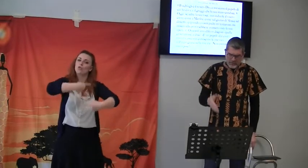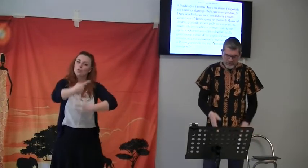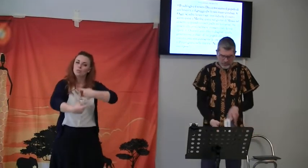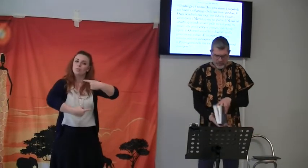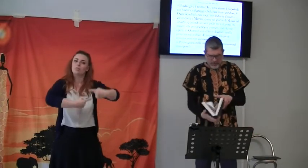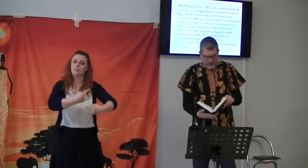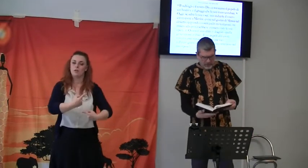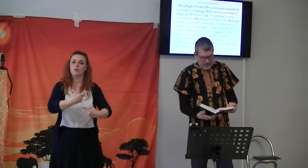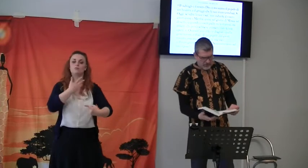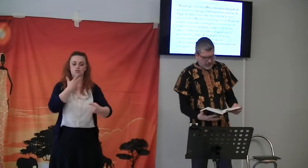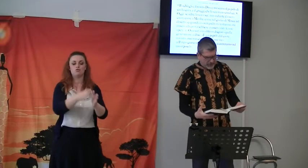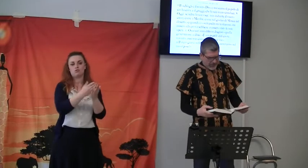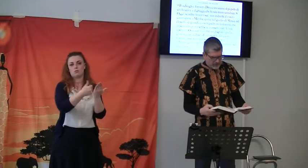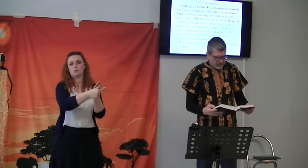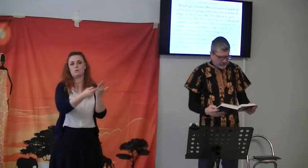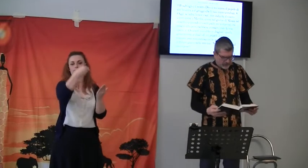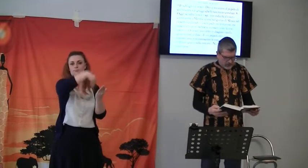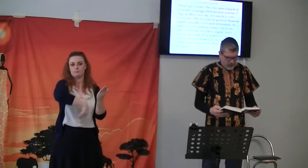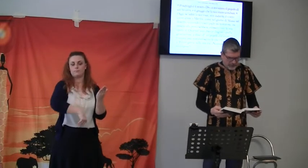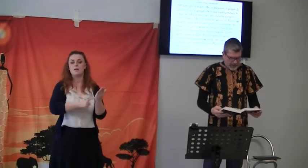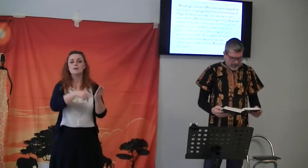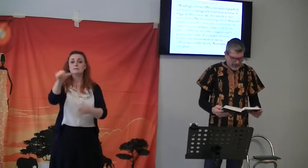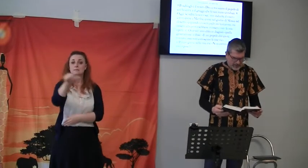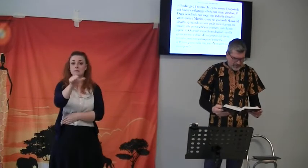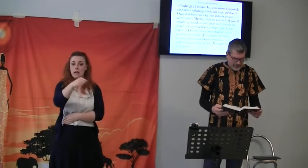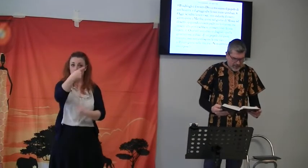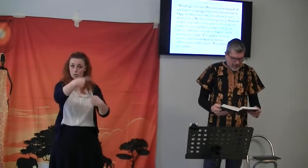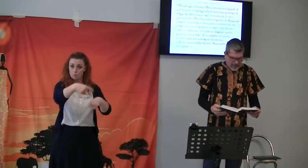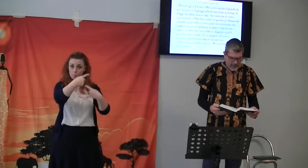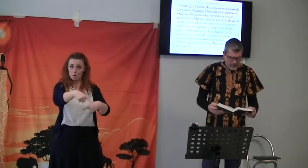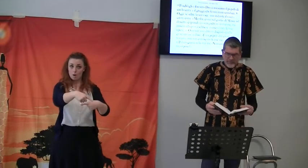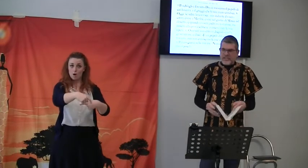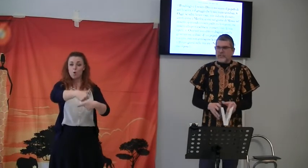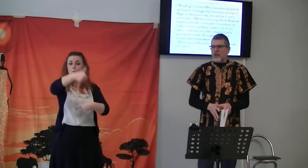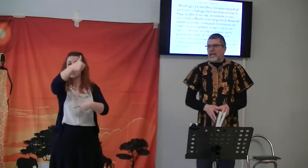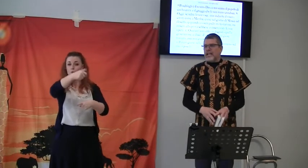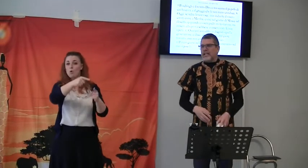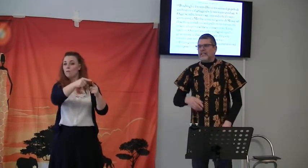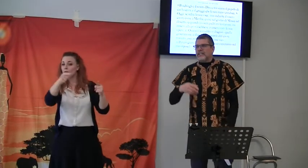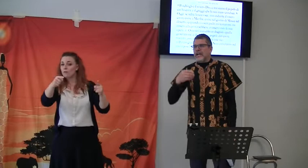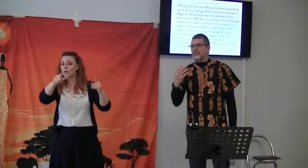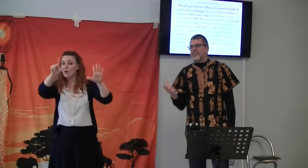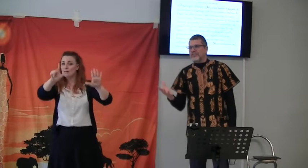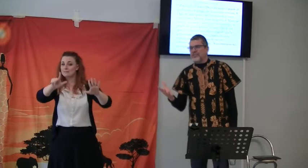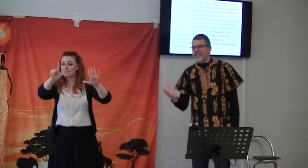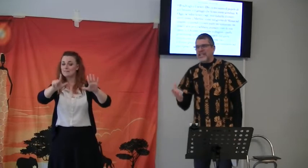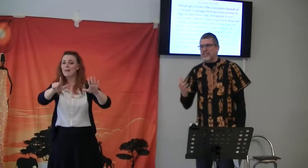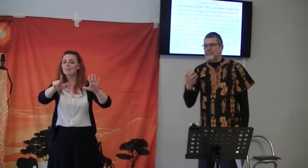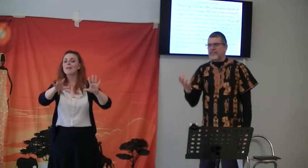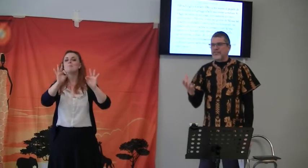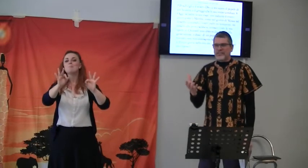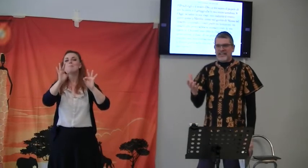parte di questo salmo, dal 1 al 7, è un invito alla adorazione,